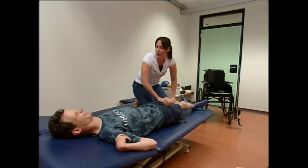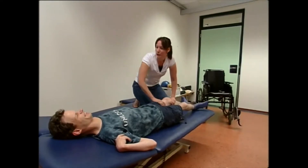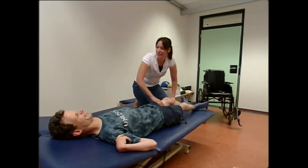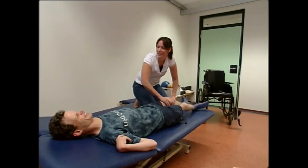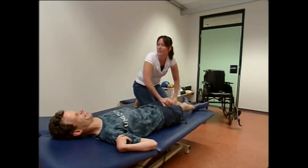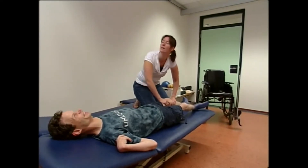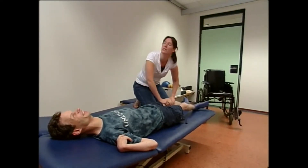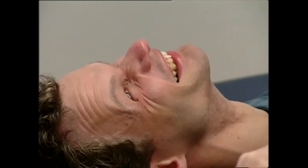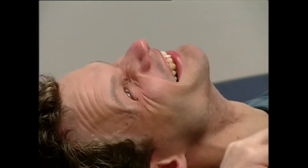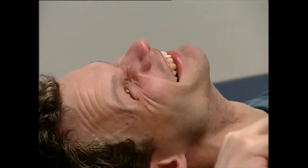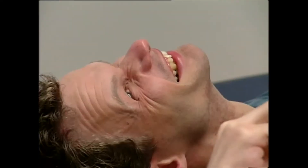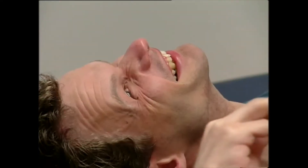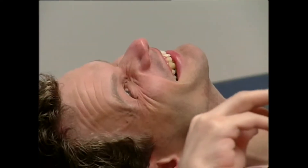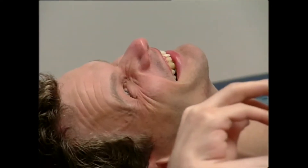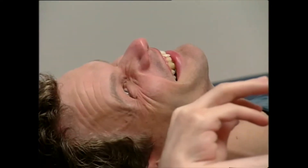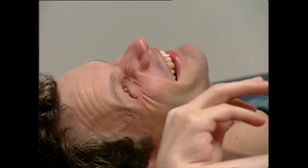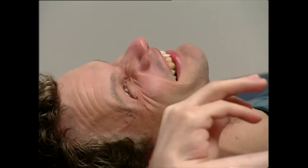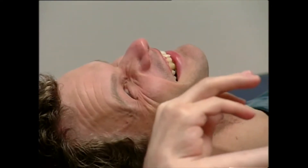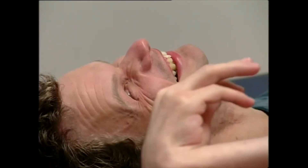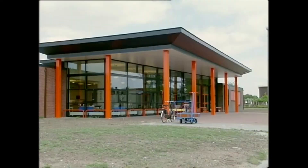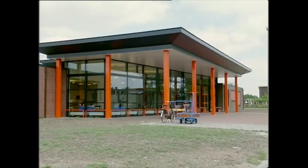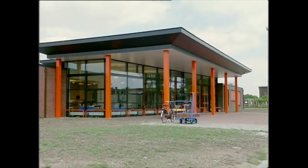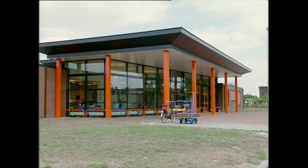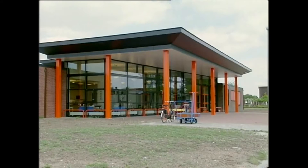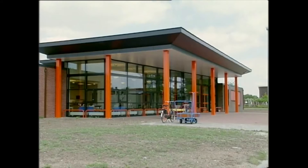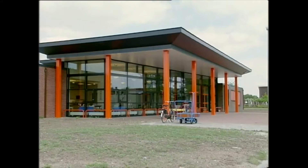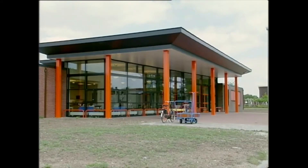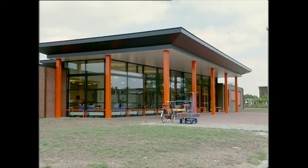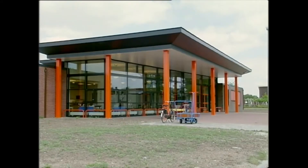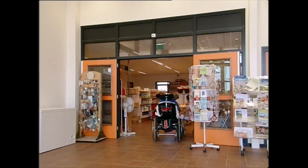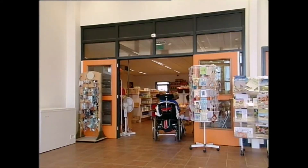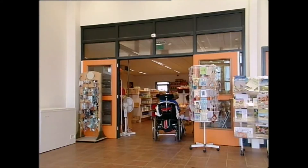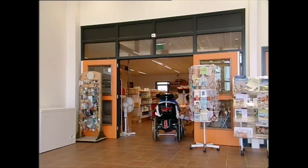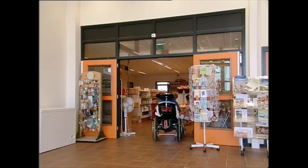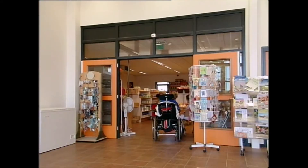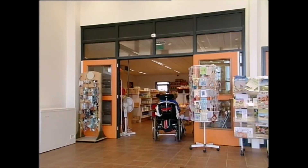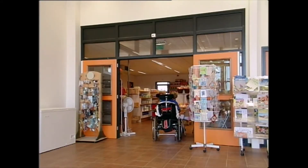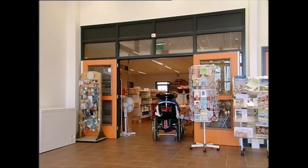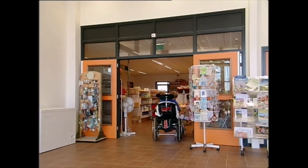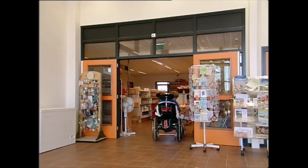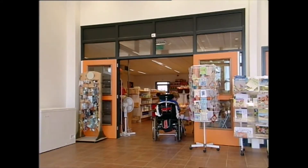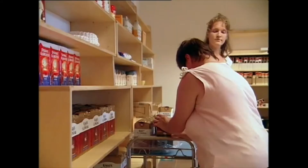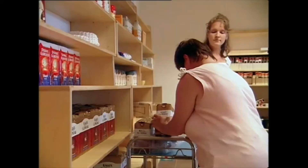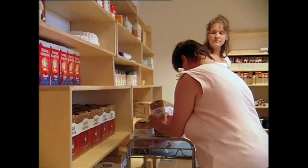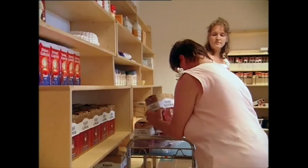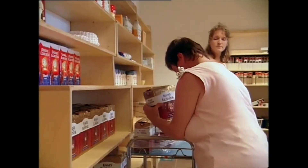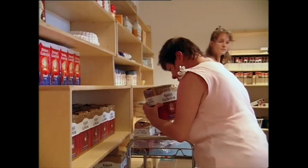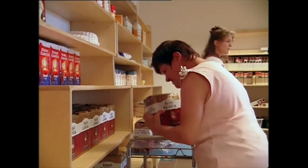zo? Wat gebeurt er met je als je niets kunt horen en niets kunt zien? Als je in je eigen wereld opgesloten